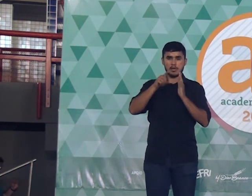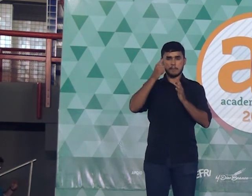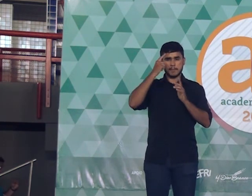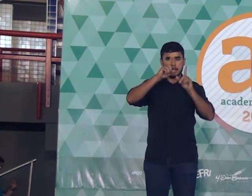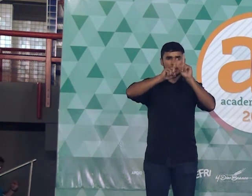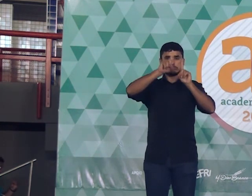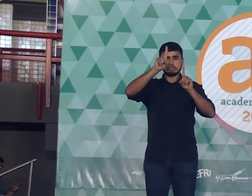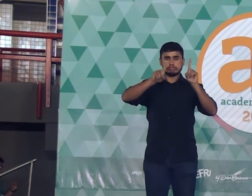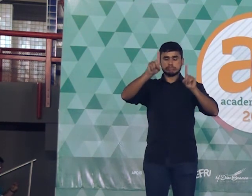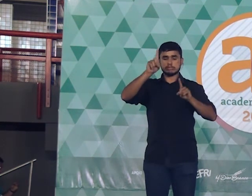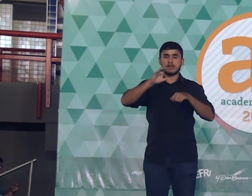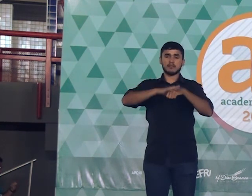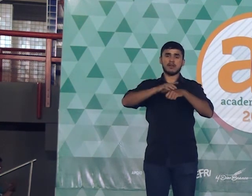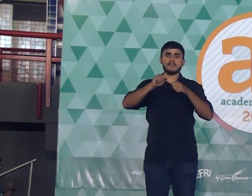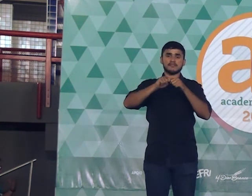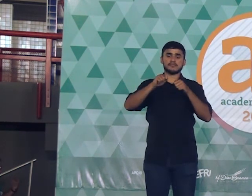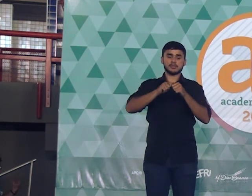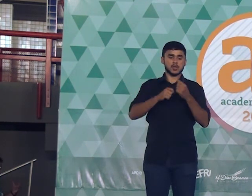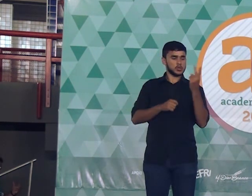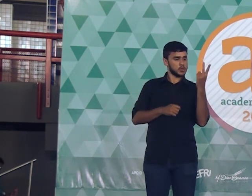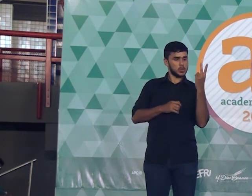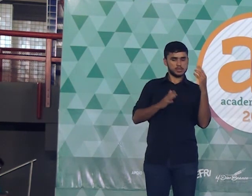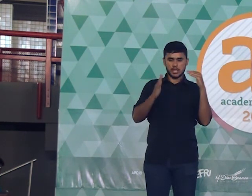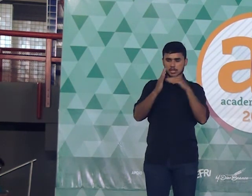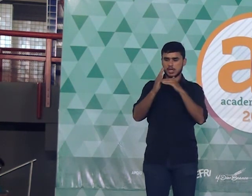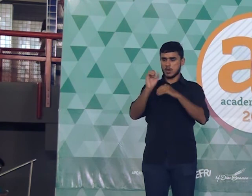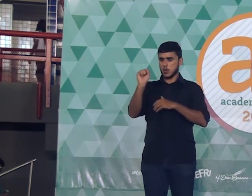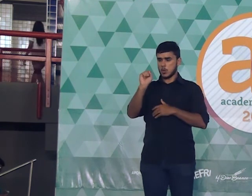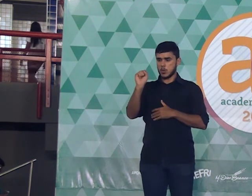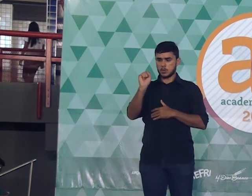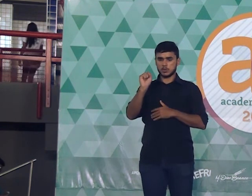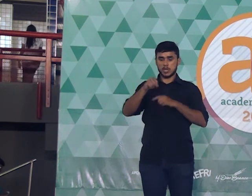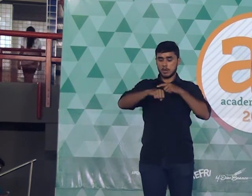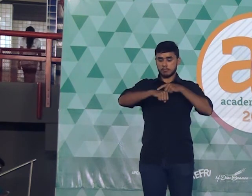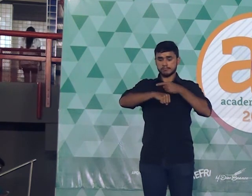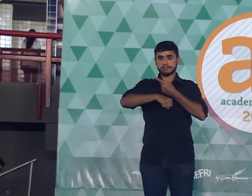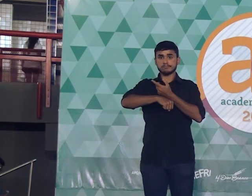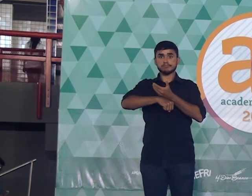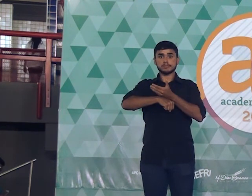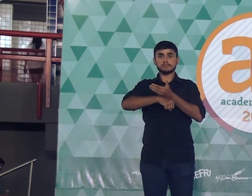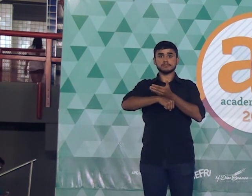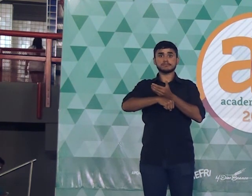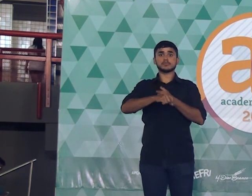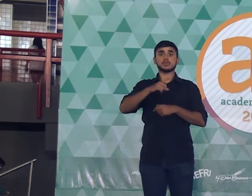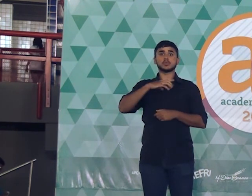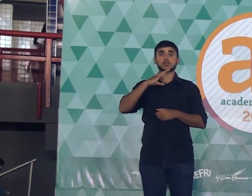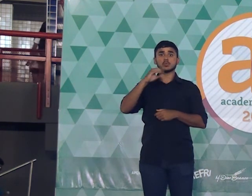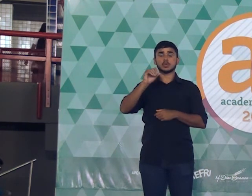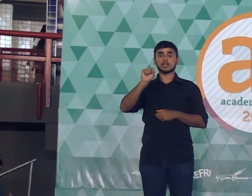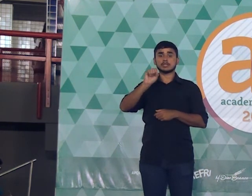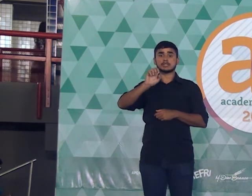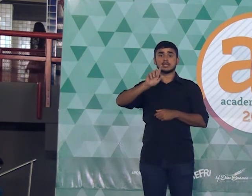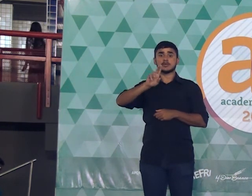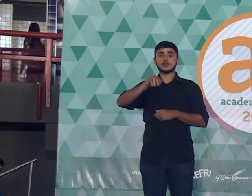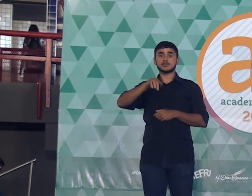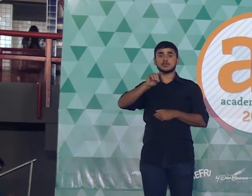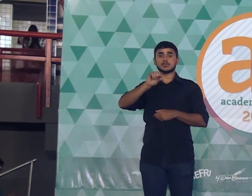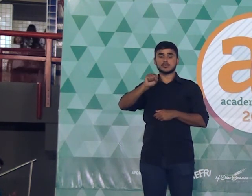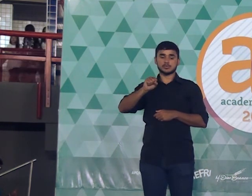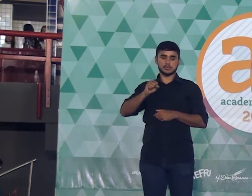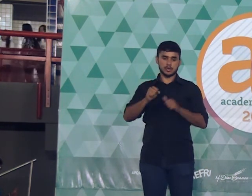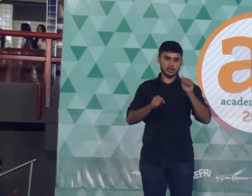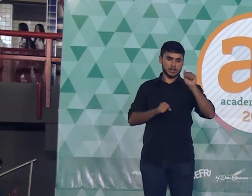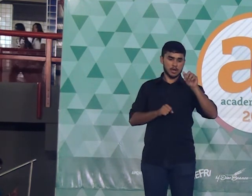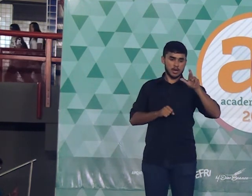Ele poderia pedir, por exemplo, de 2 a 8 segundos. Aí a primeira área só ficaria fora. Ou, como nessa questão, ele pediu